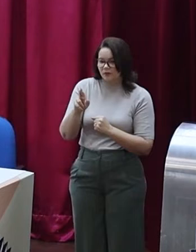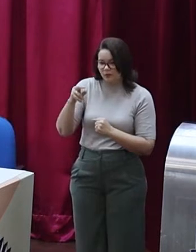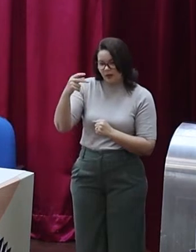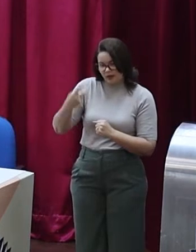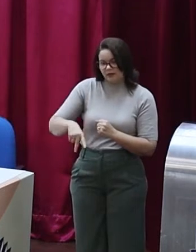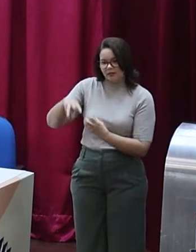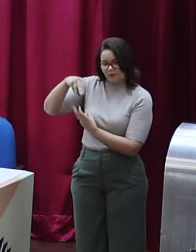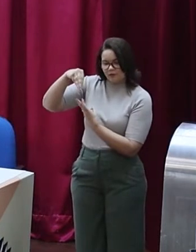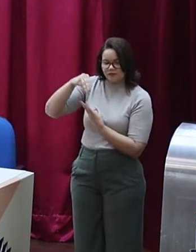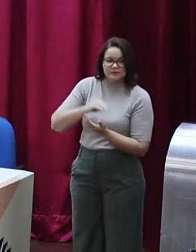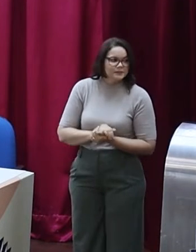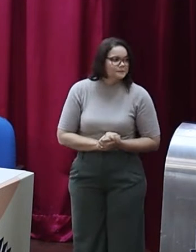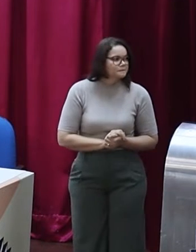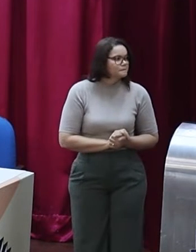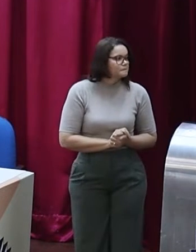Universidade Federal de Sergipe.